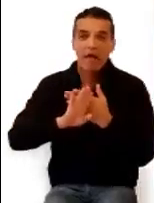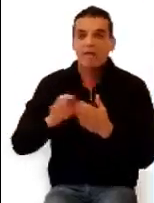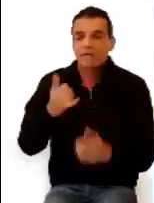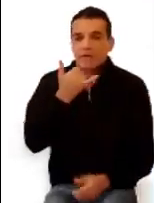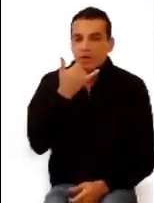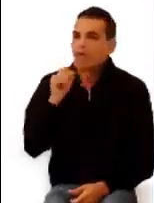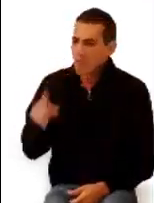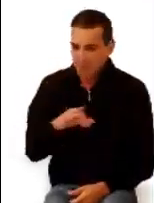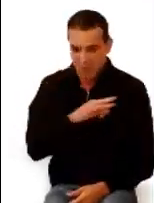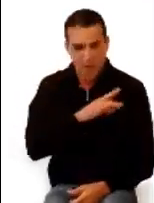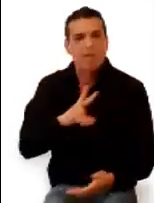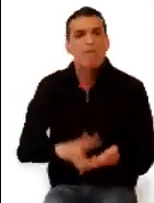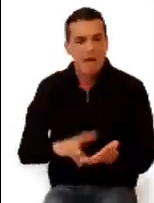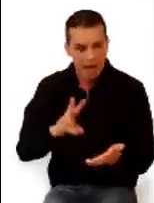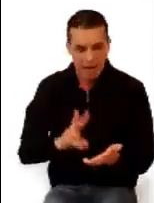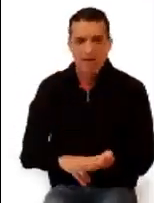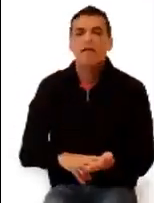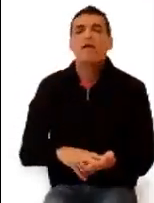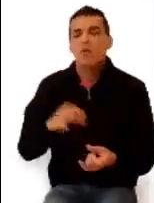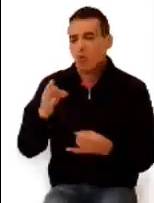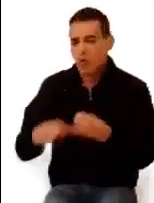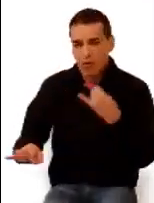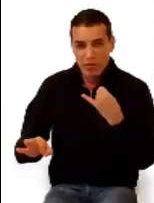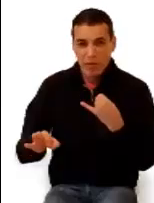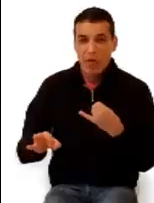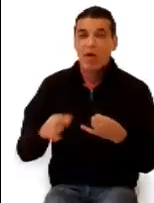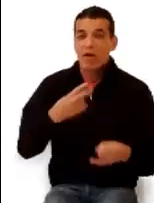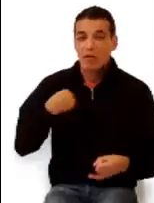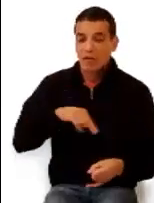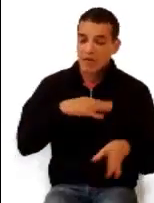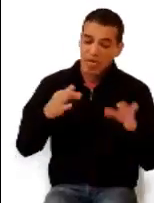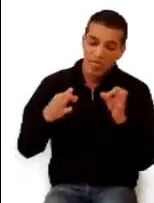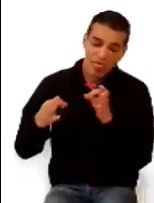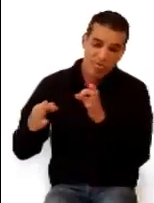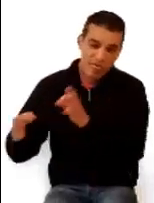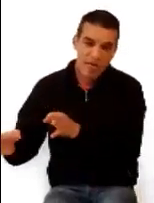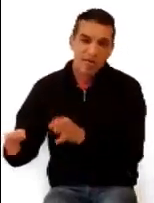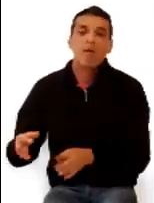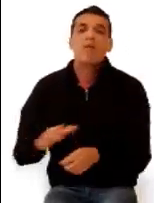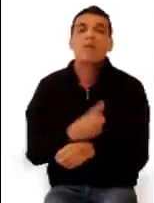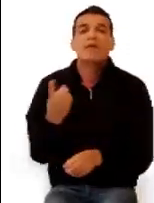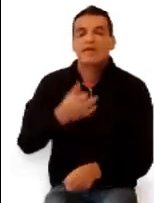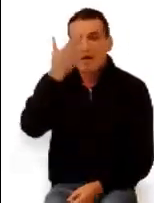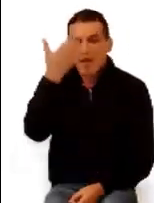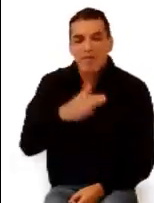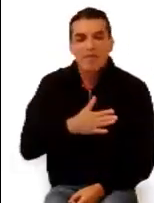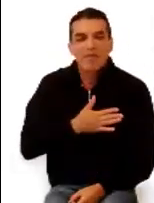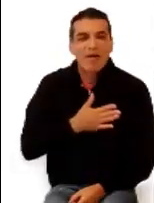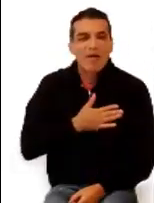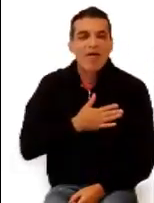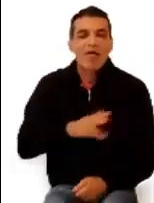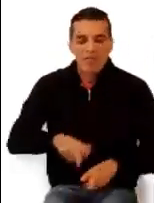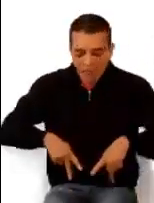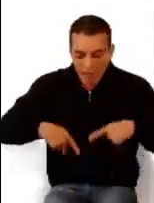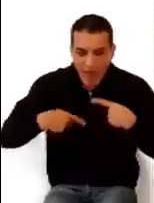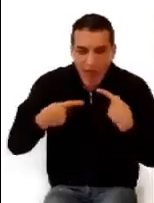Finalmente, al pedir que nos libre de la tentación, reconocemos nuestra debilidad y nos proponemos